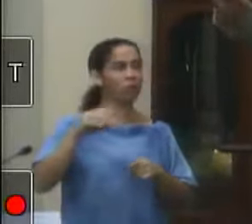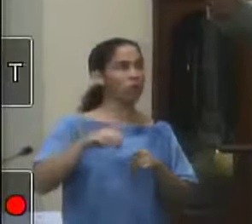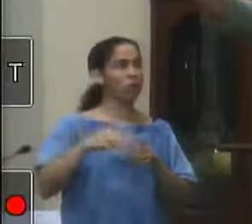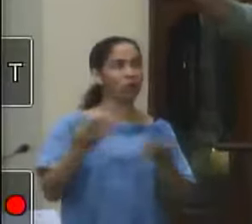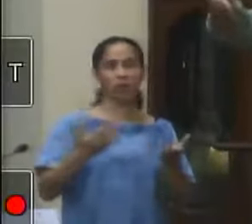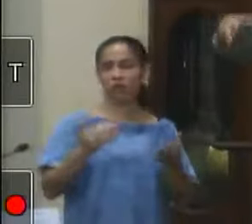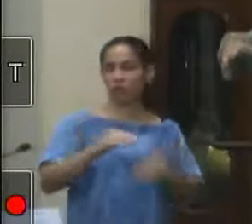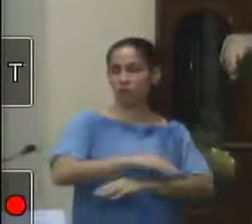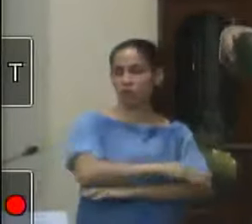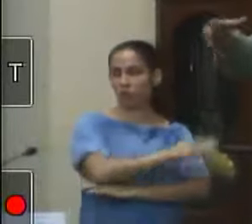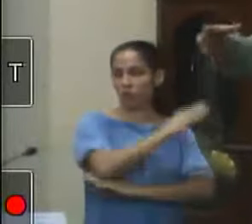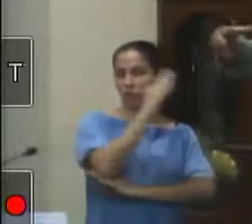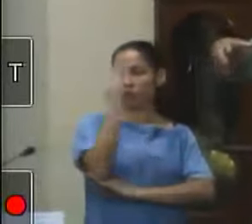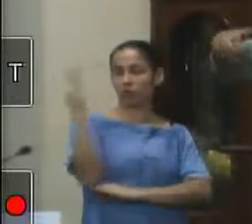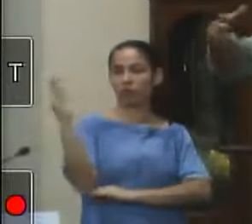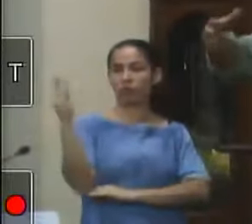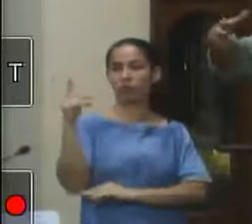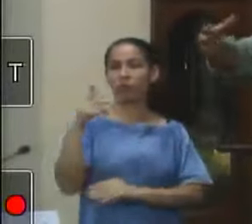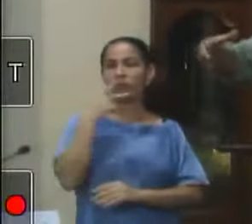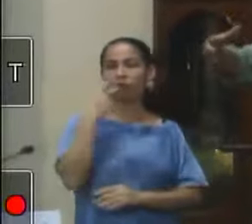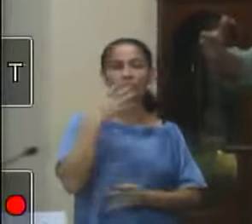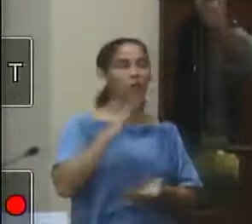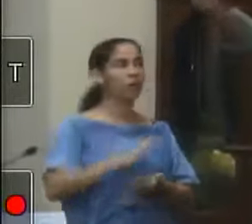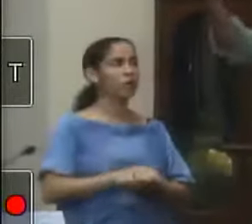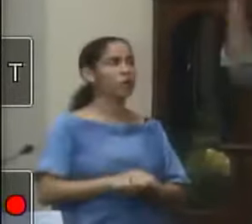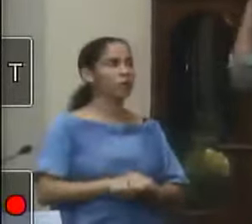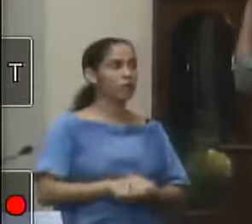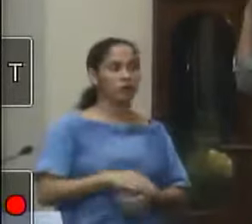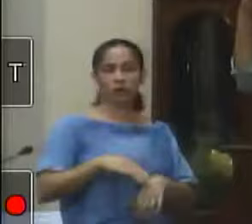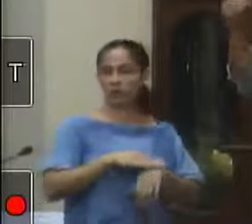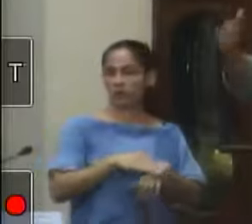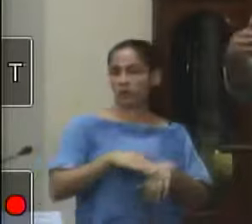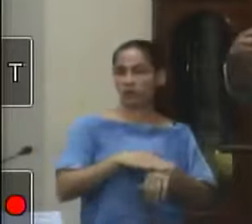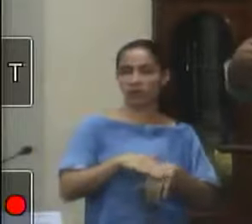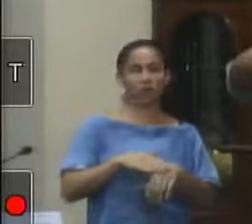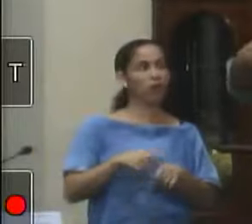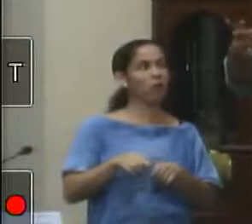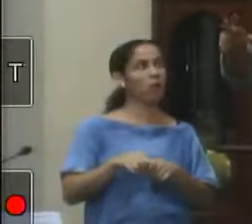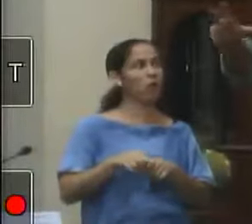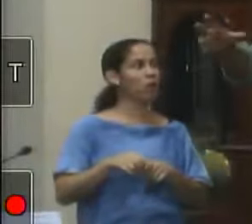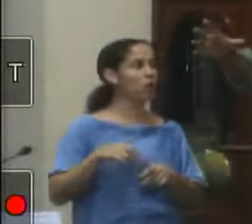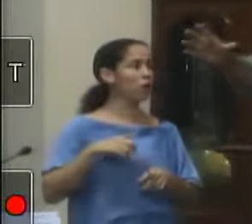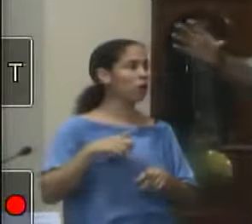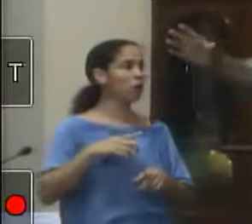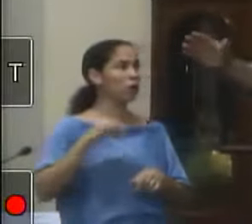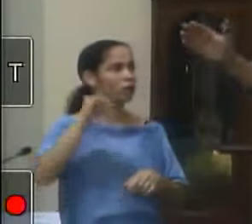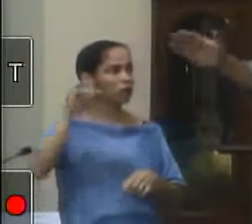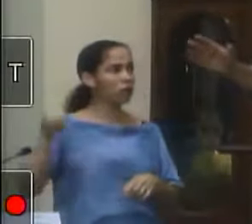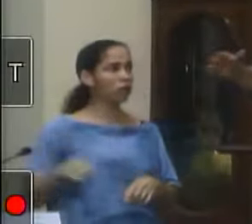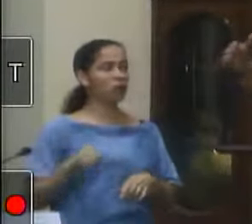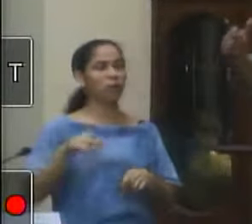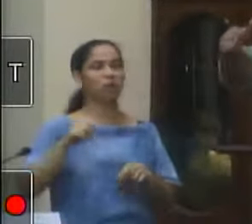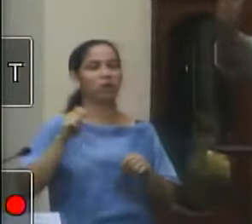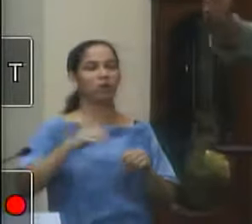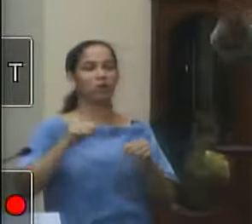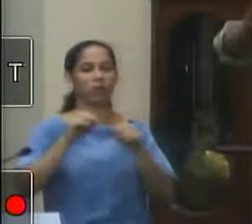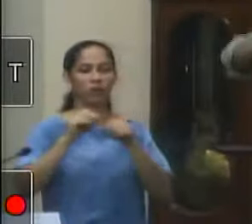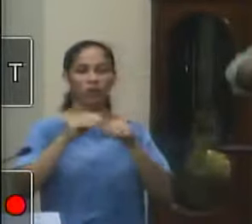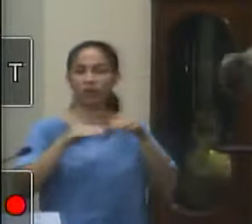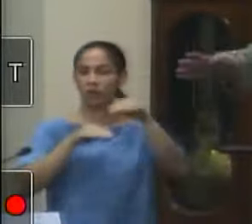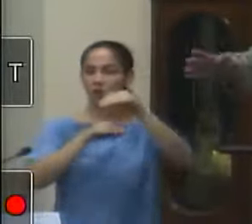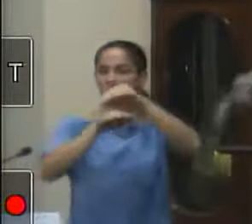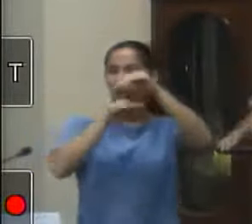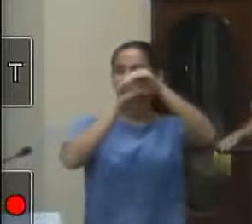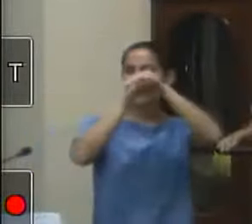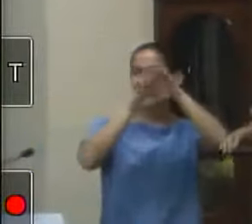dia, inclusive, vendo isso, da questão da gente conversando ali fora, né, Silvio? Já tem uma possibilidade aí de construir pelo menos